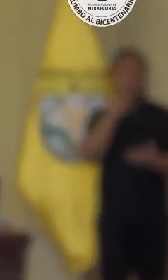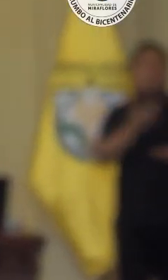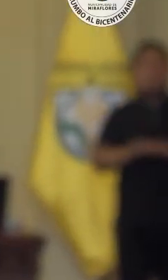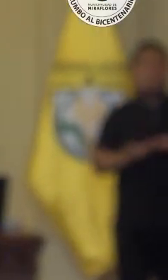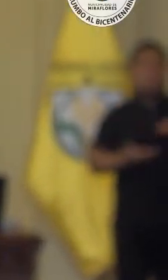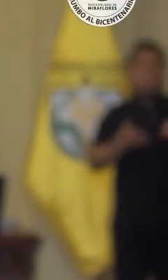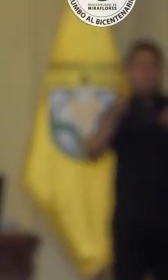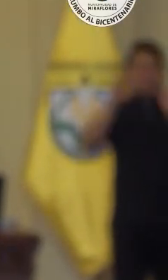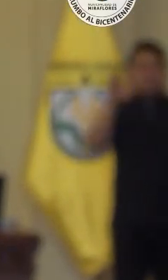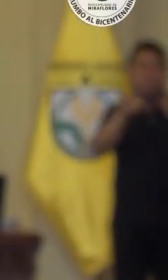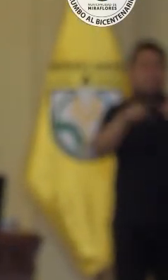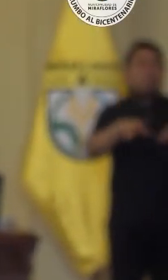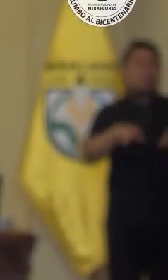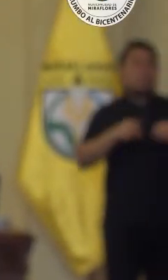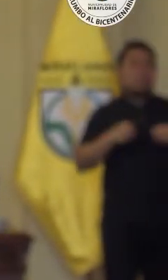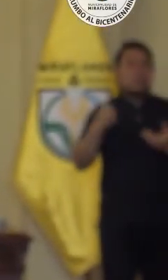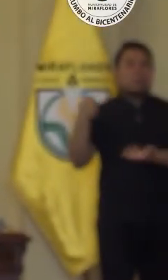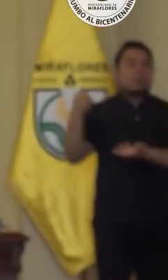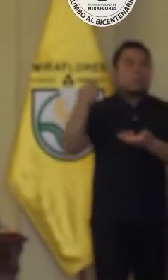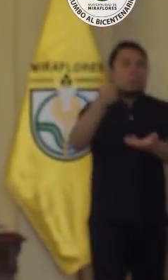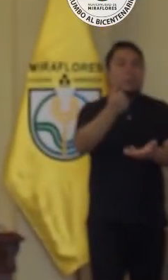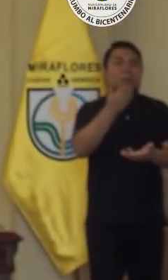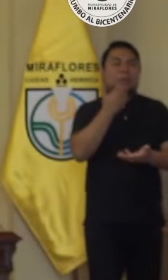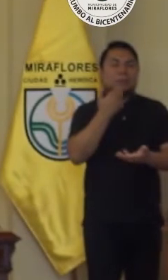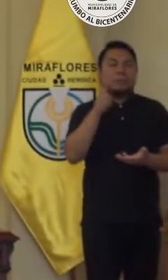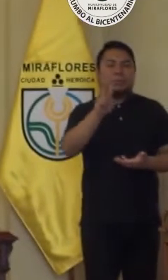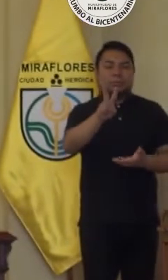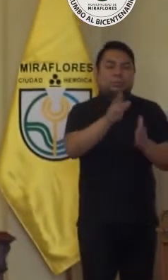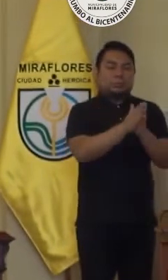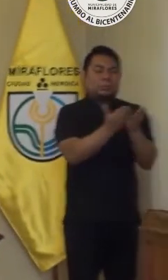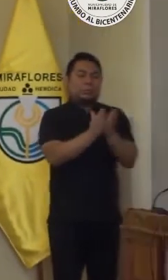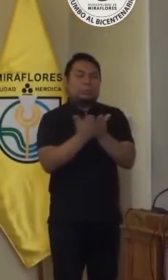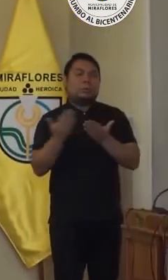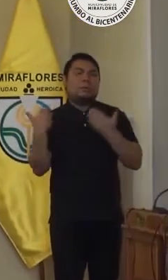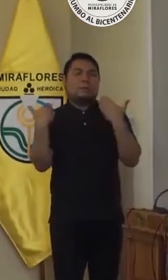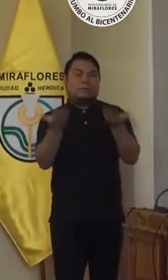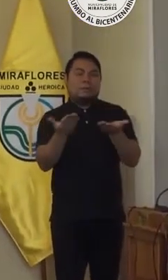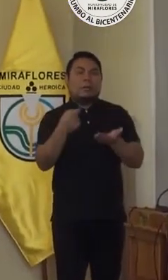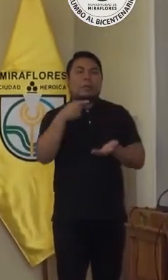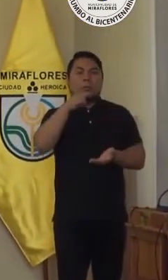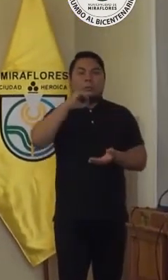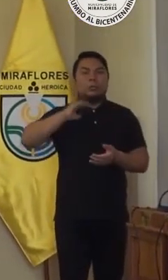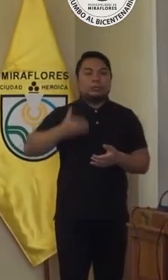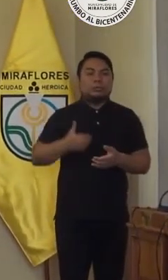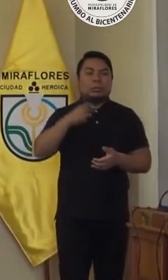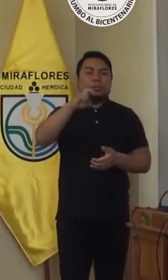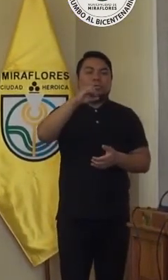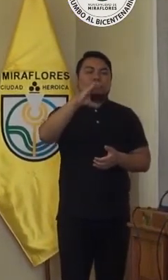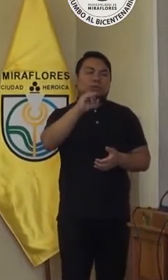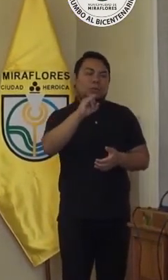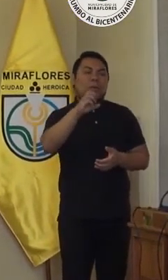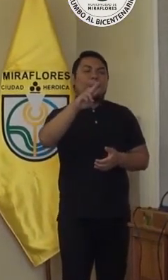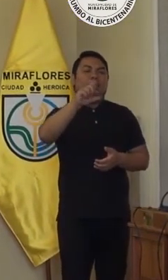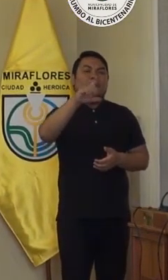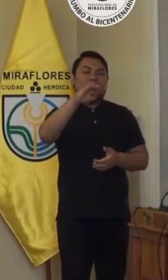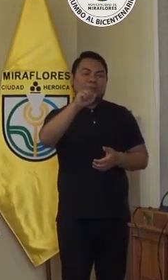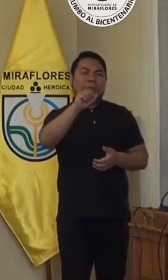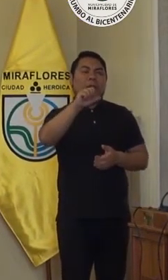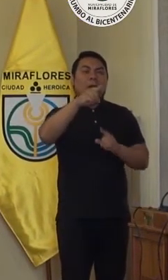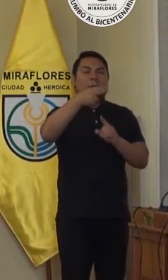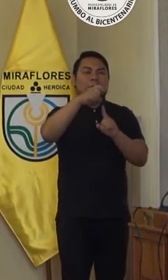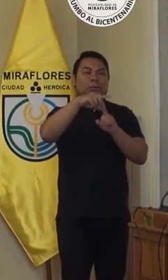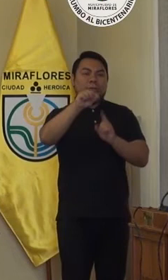proponen al Consejo aceptar la donación consistente en dos libros ofrecidos en donación por la señora Rocío Valencia Aya de la